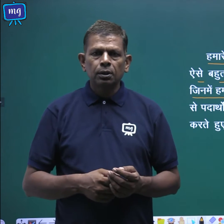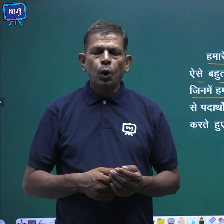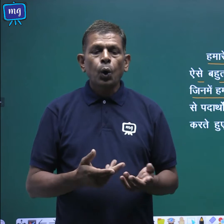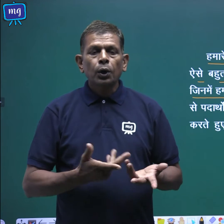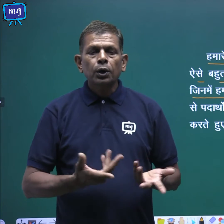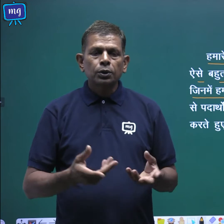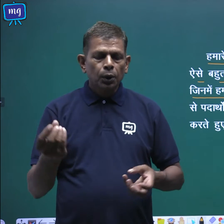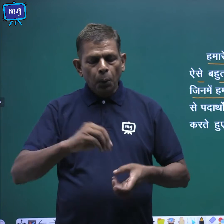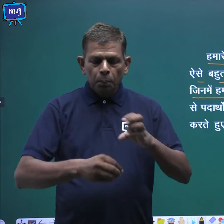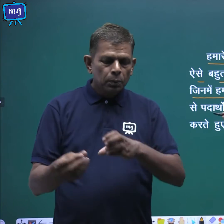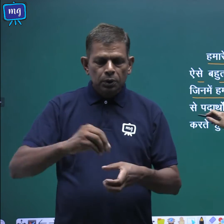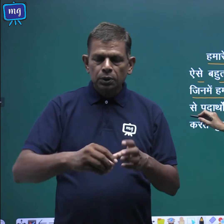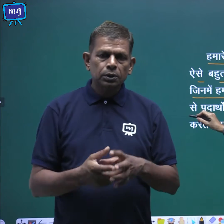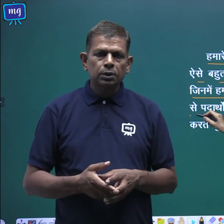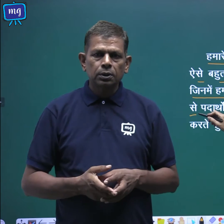किसी मिश्रण से